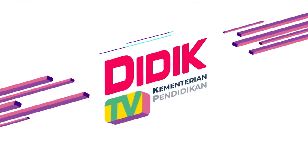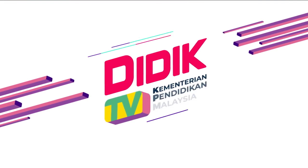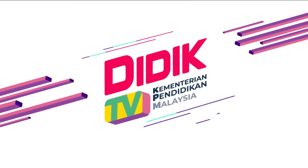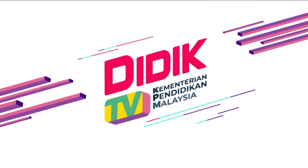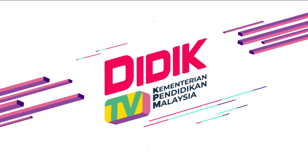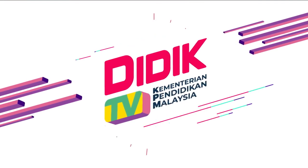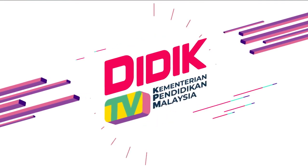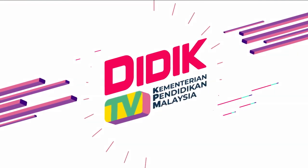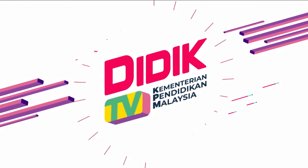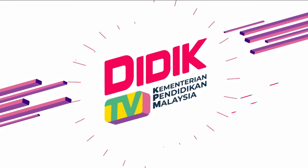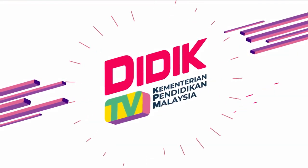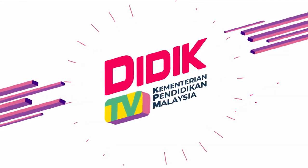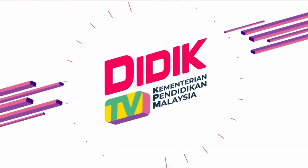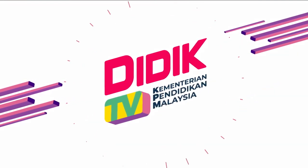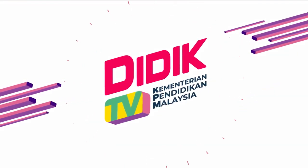Sidik TV key